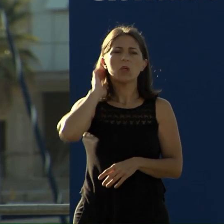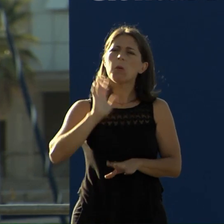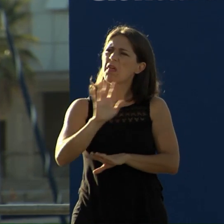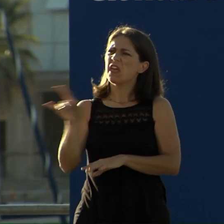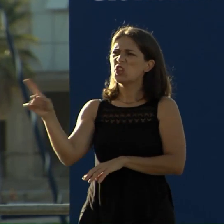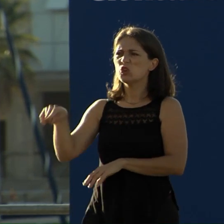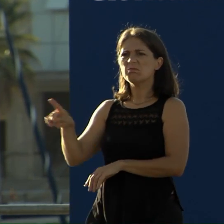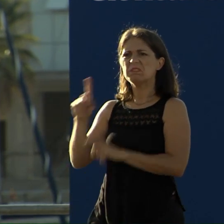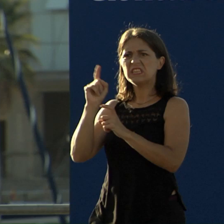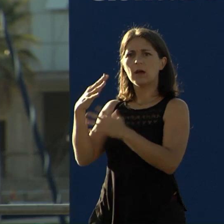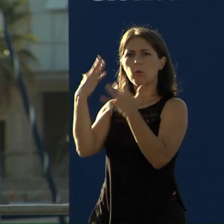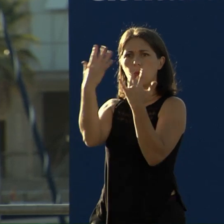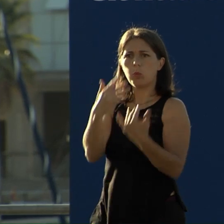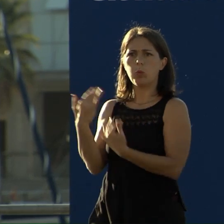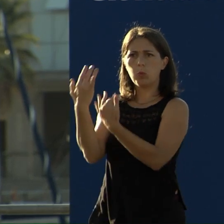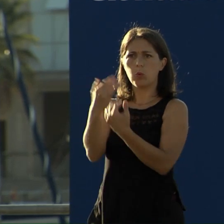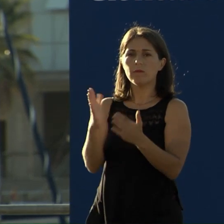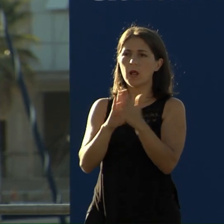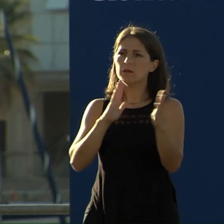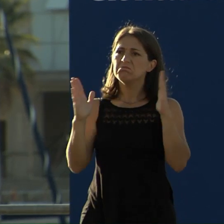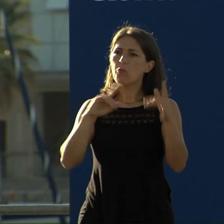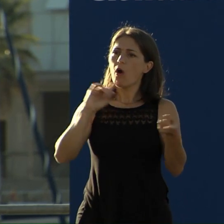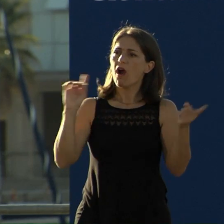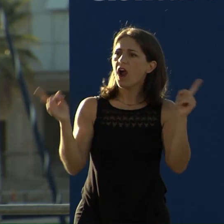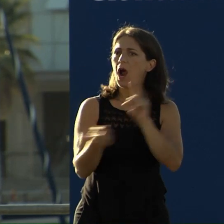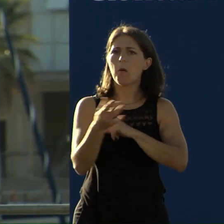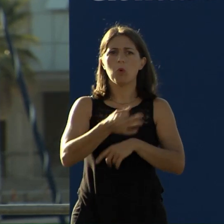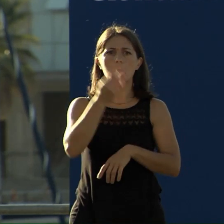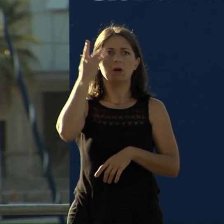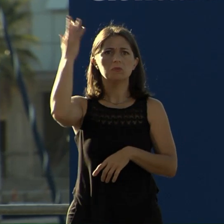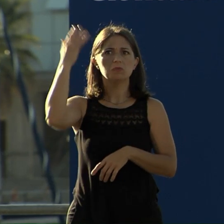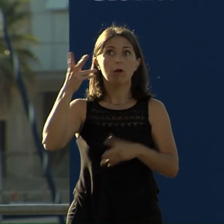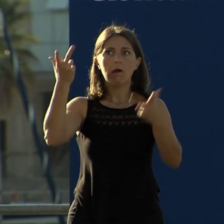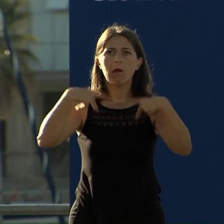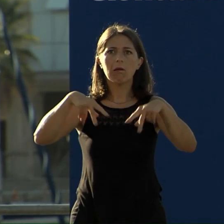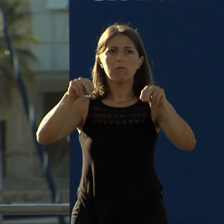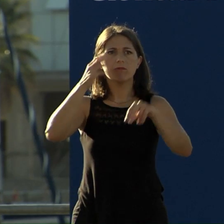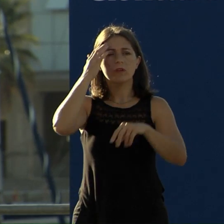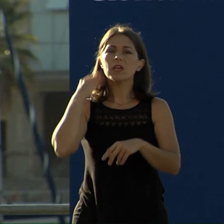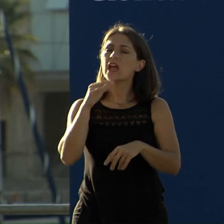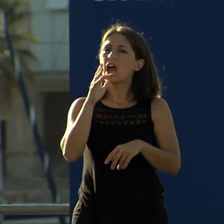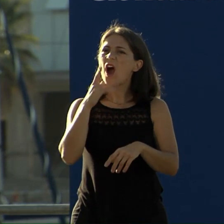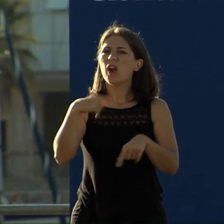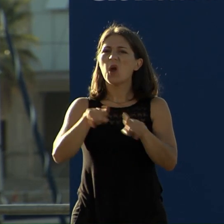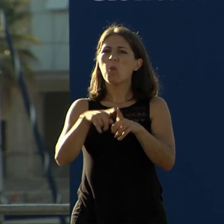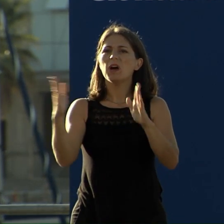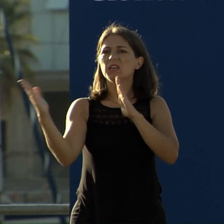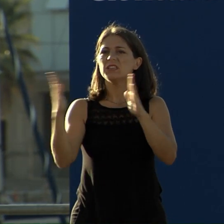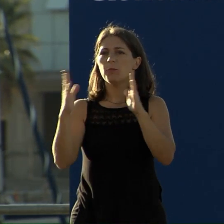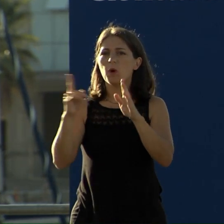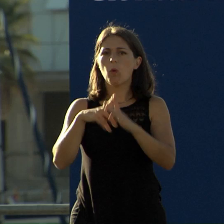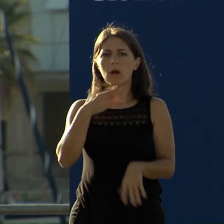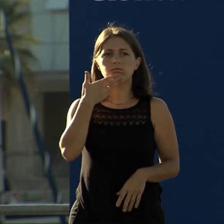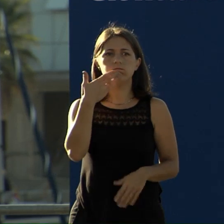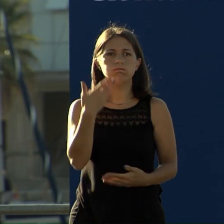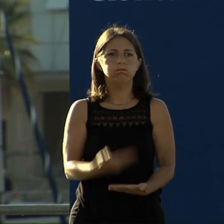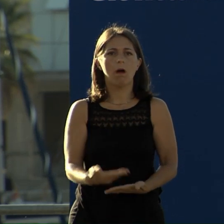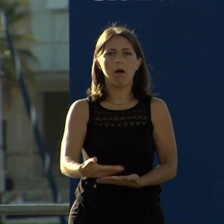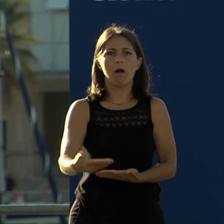convencer de que terminó el tiempo del cambio, el tiempo de la ilusión, y ha llegado el tiempo del hastío y del aburrimiento.